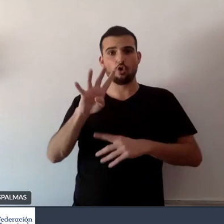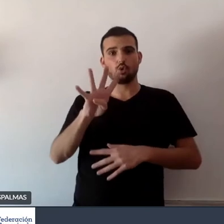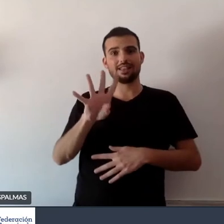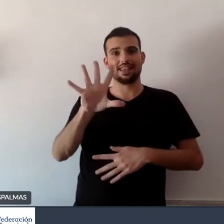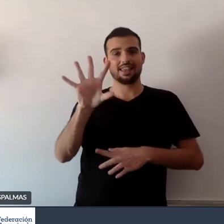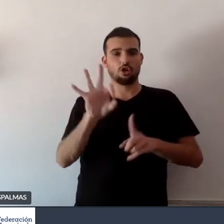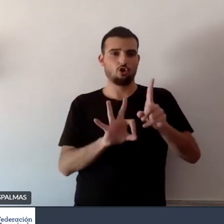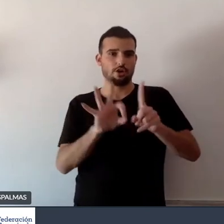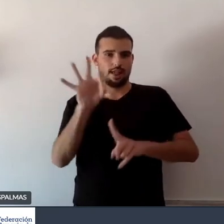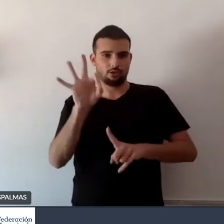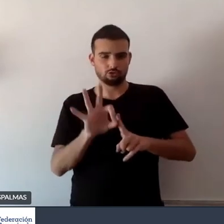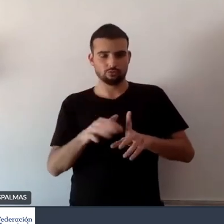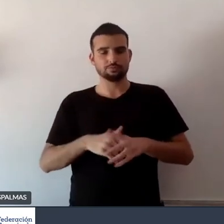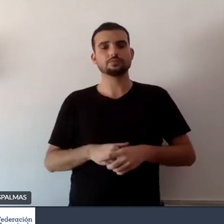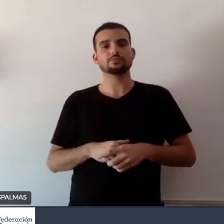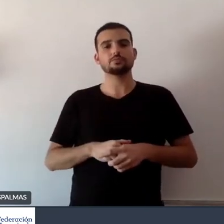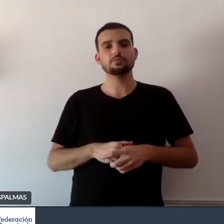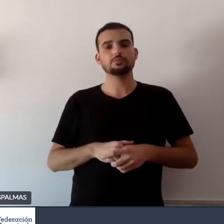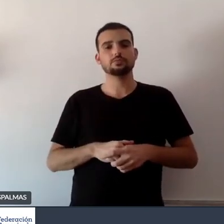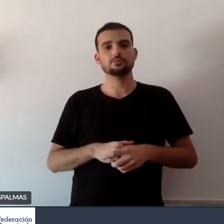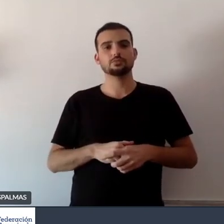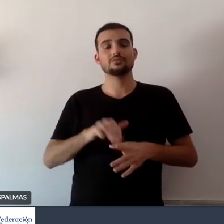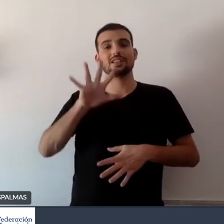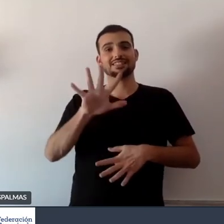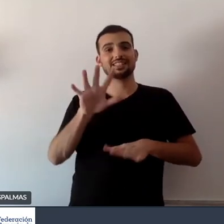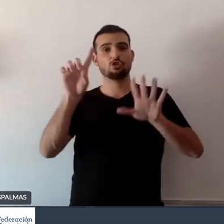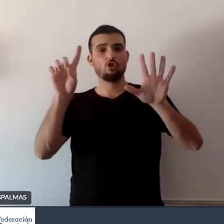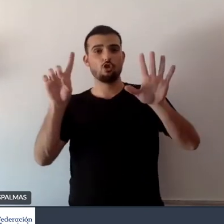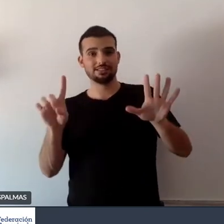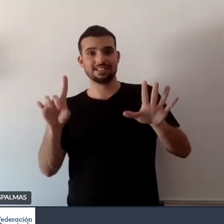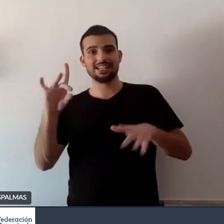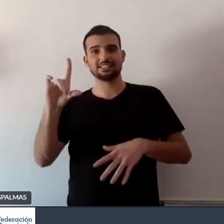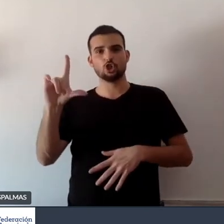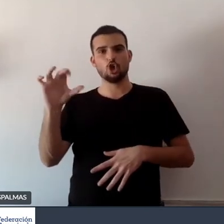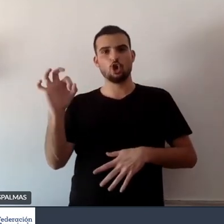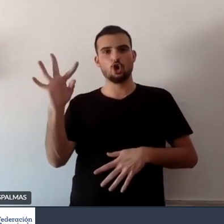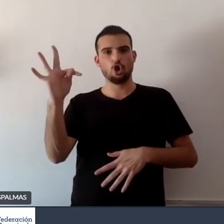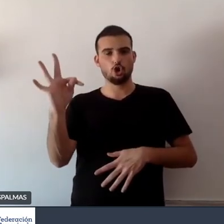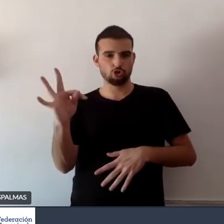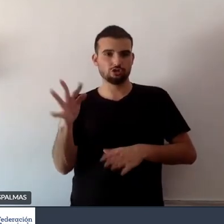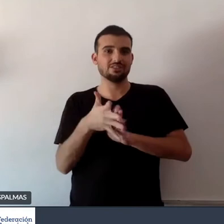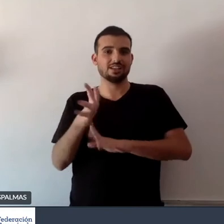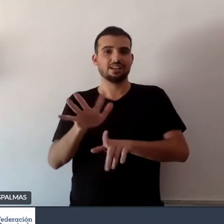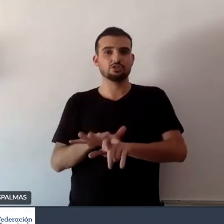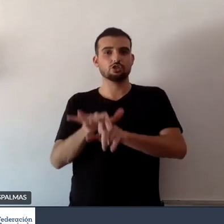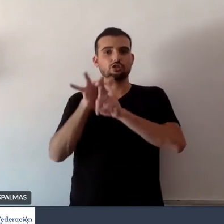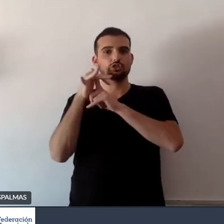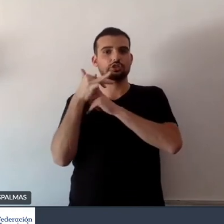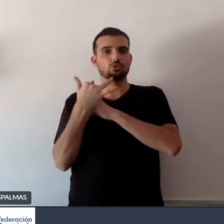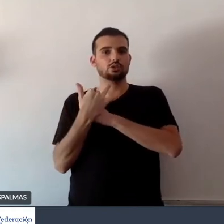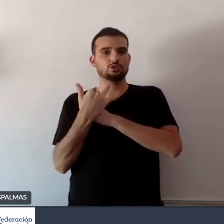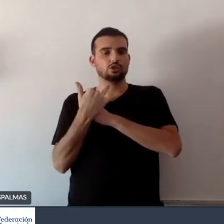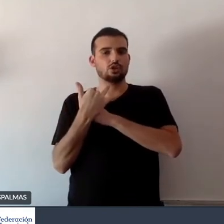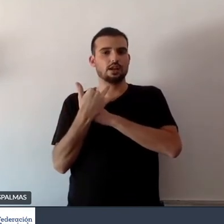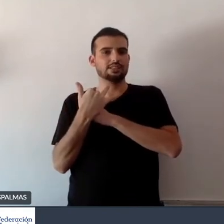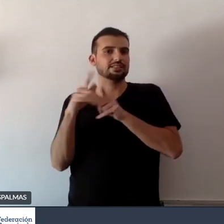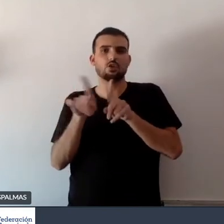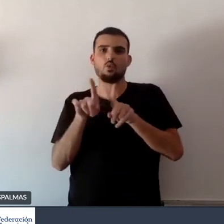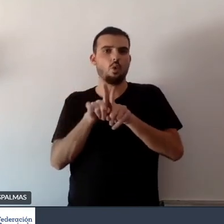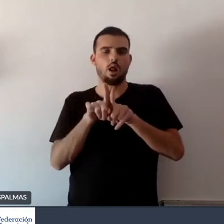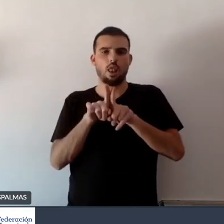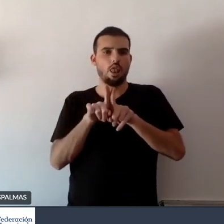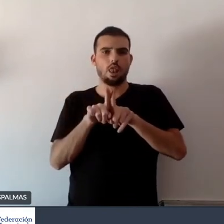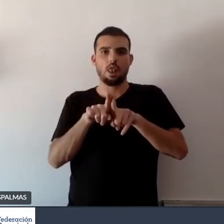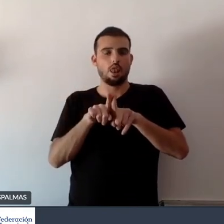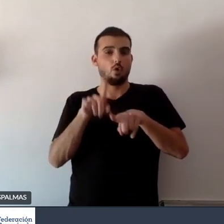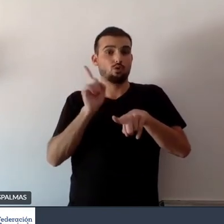durante los vídeos a situaciones de 45 grados, 5 y 6 situaciones de slots, son situaciones, digamos, paralelas a, o